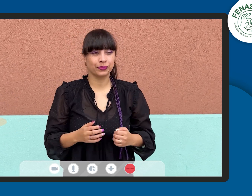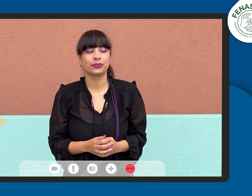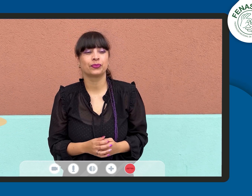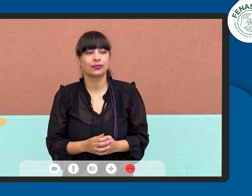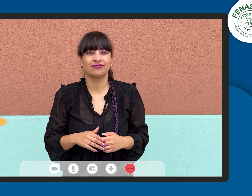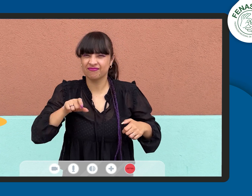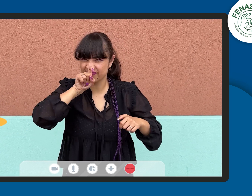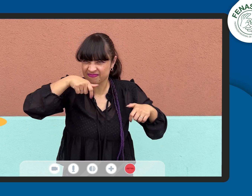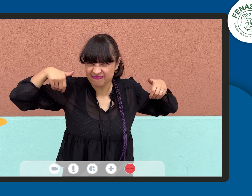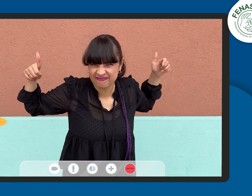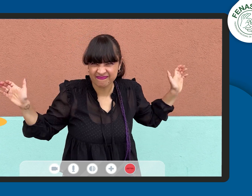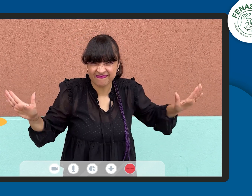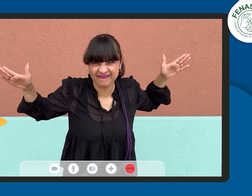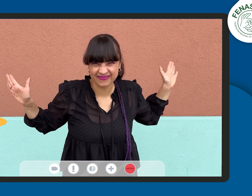O, si voy a hablar del águila,